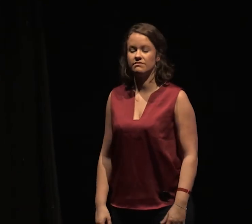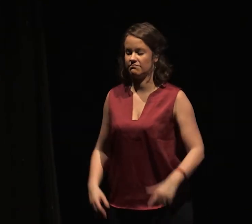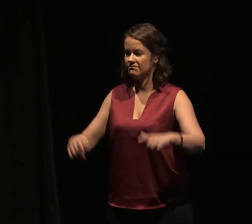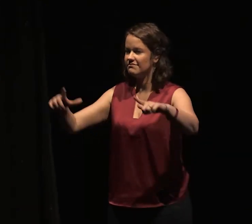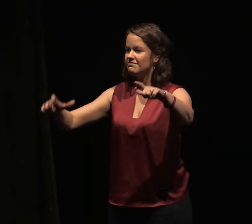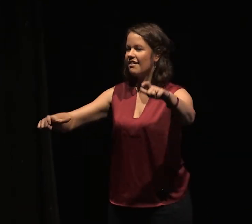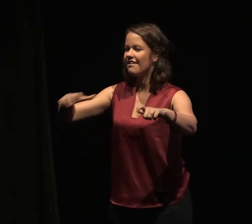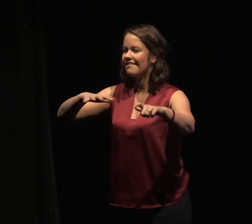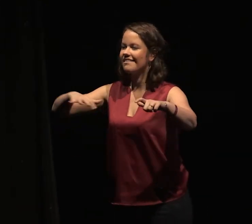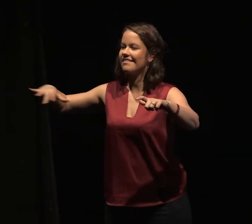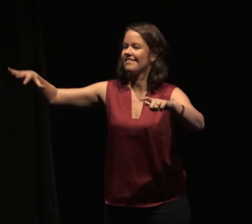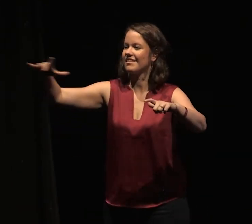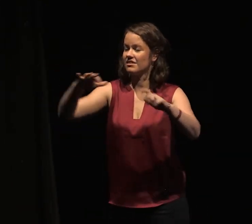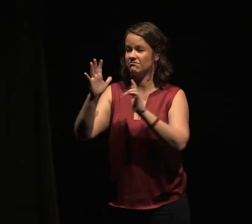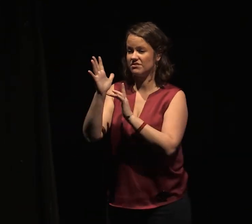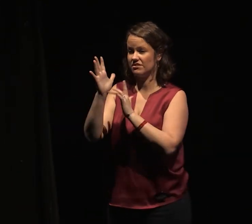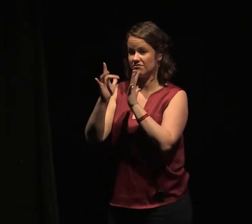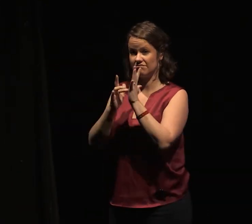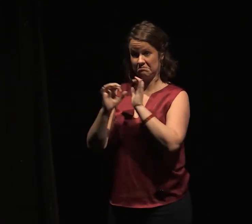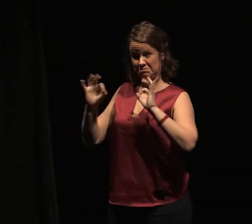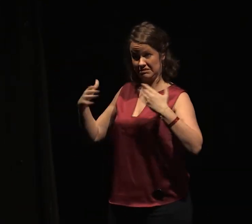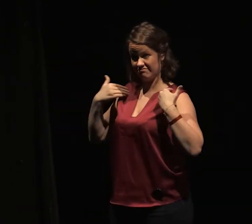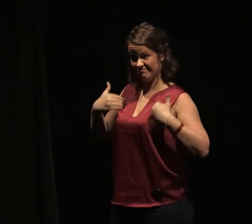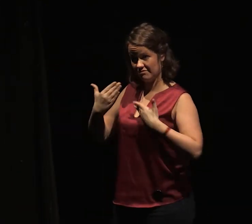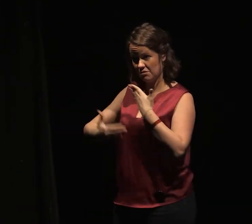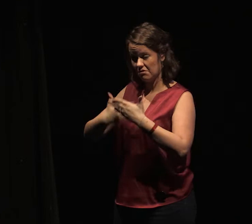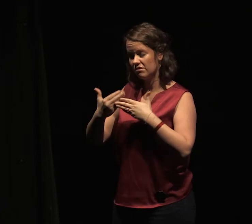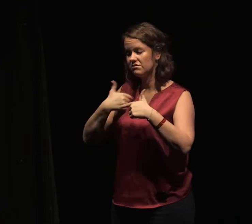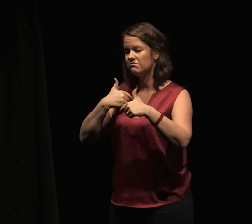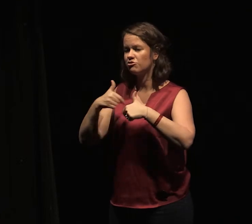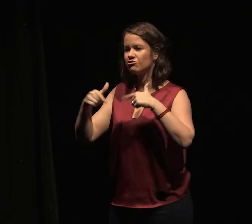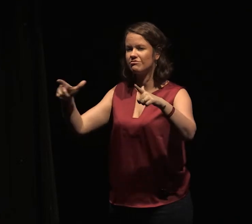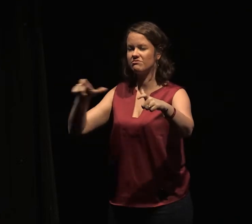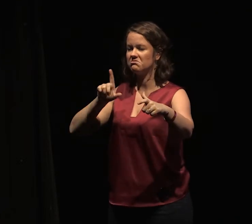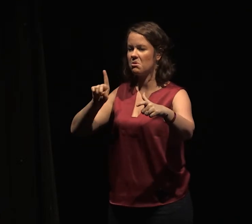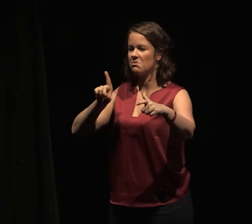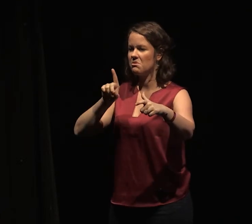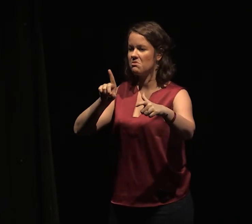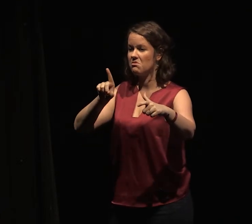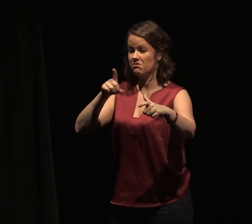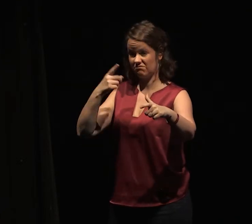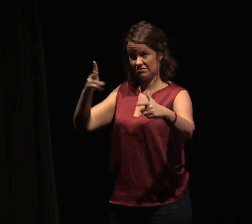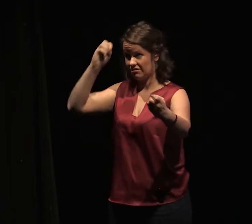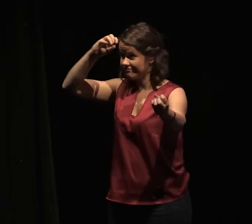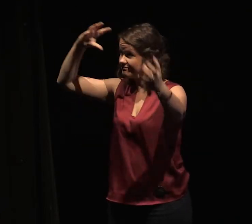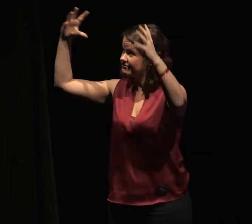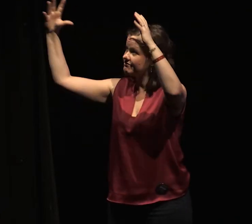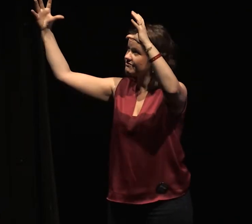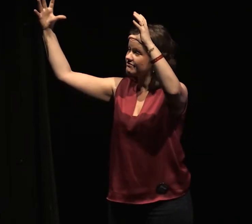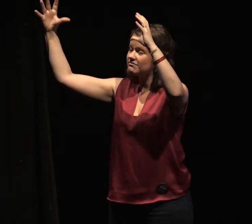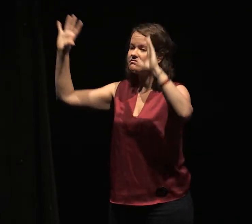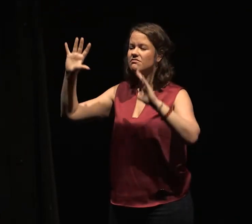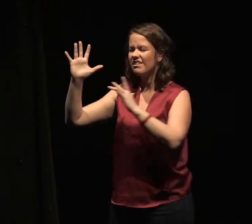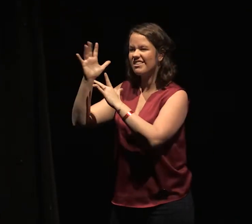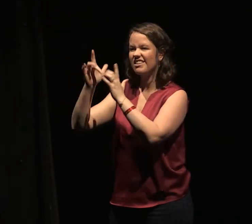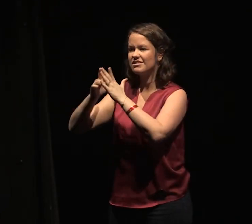Comme le Christ sur le lac, j'ai marché dans ma vision. Mais je suis descendu de la